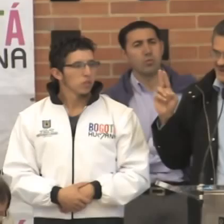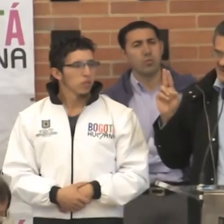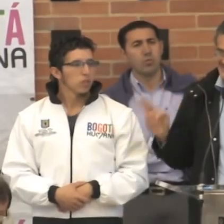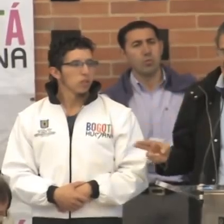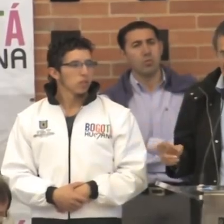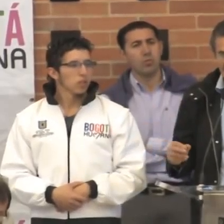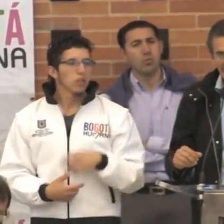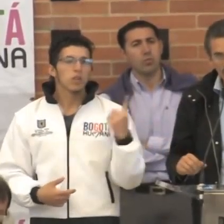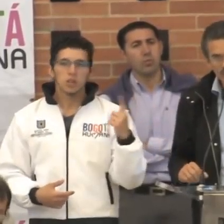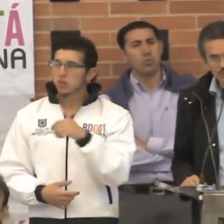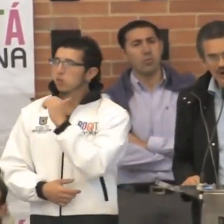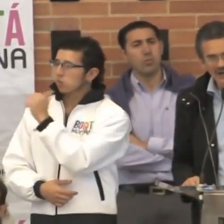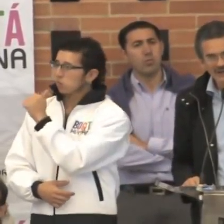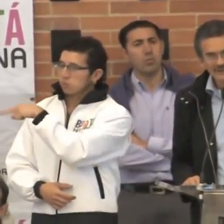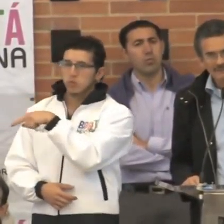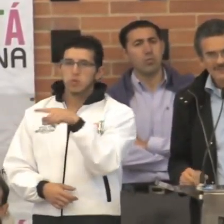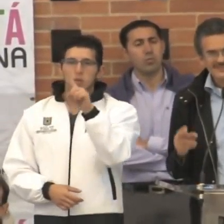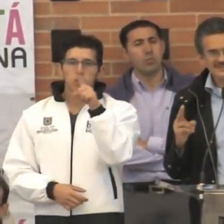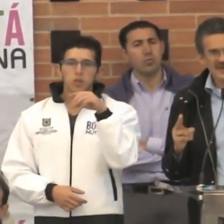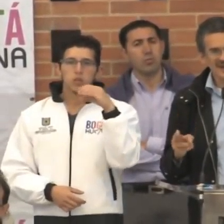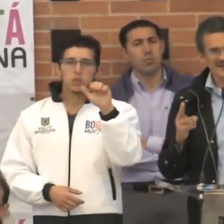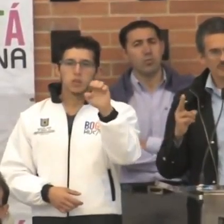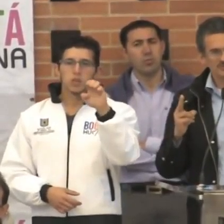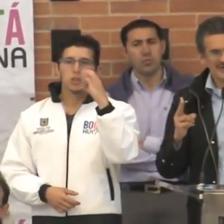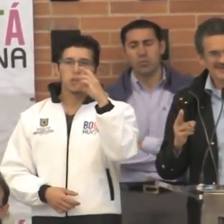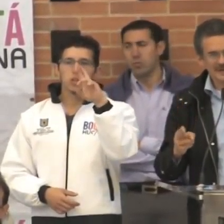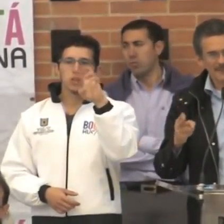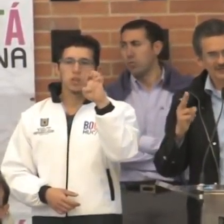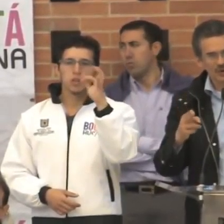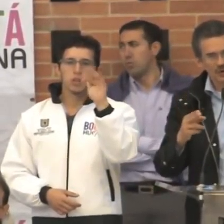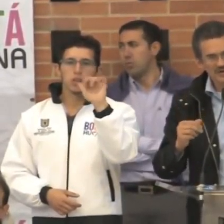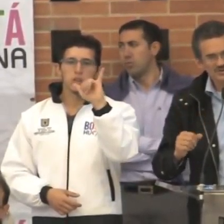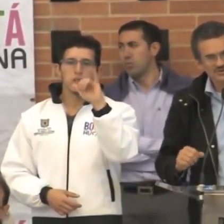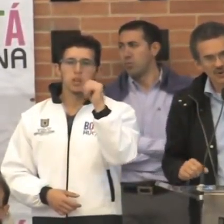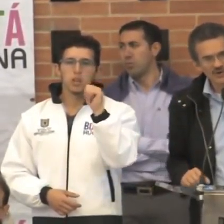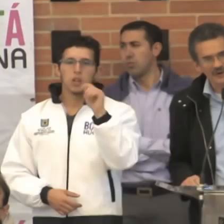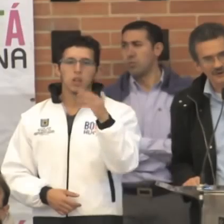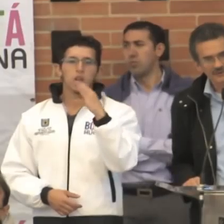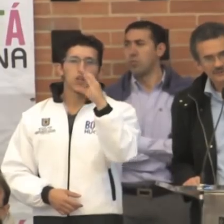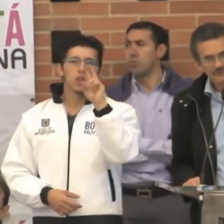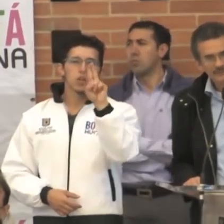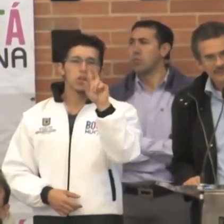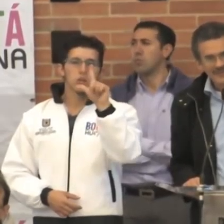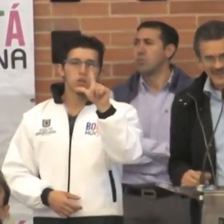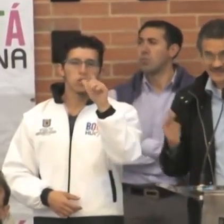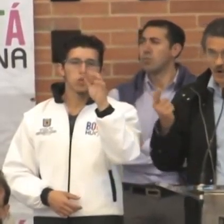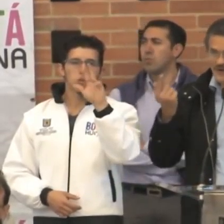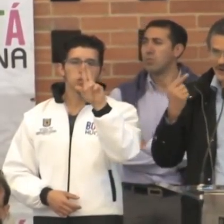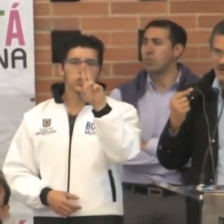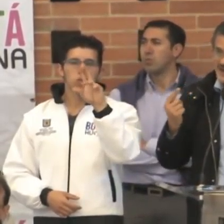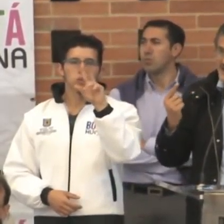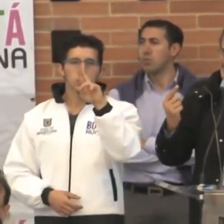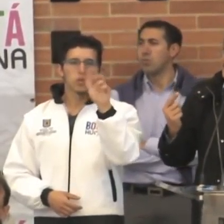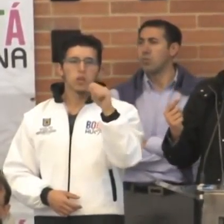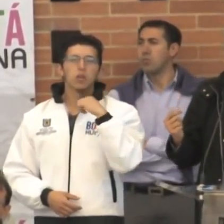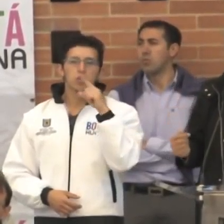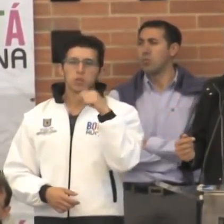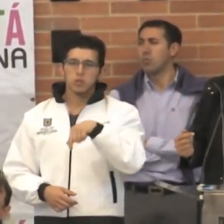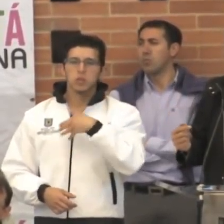es lo que la Secretaría de Cultura tiene la responsabilidad de ser para todos los niños de Ciudad Bolívar. Este gobierno